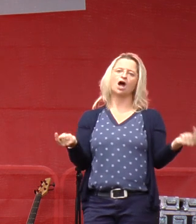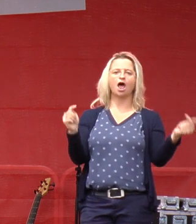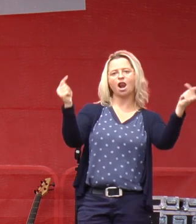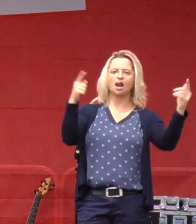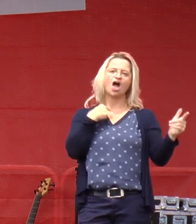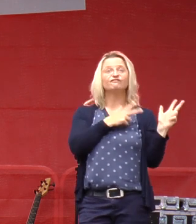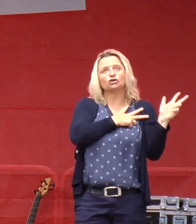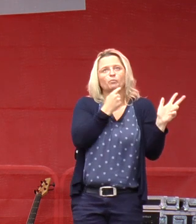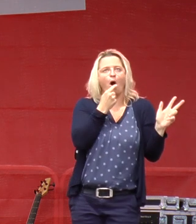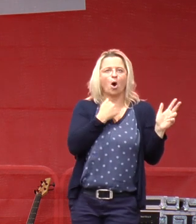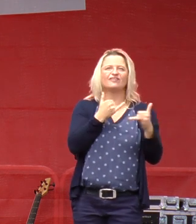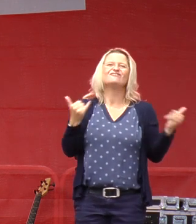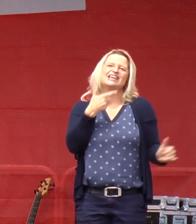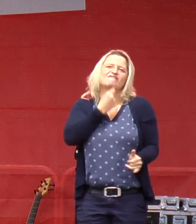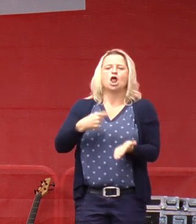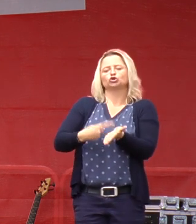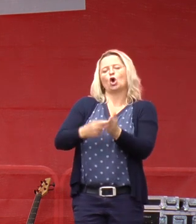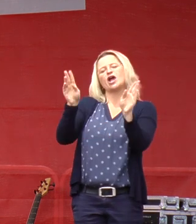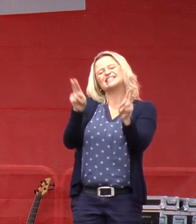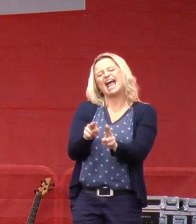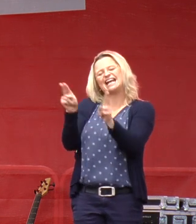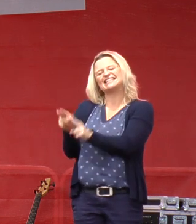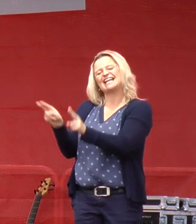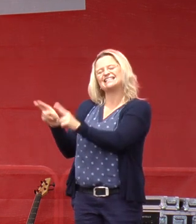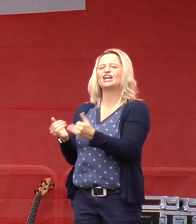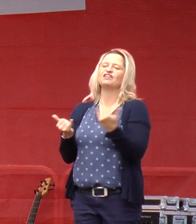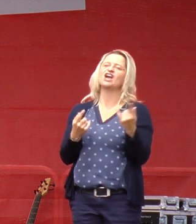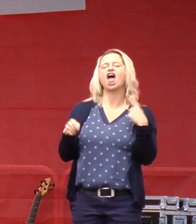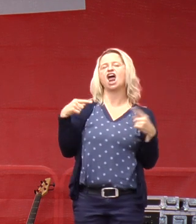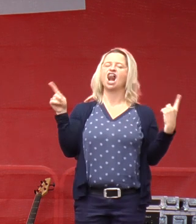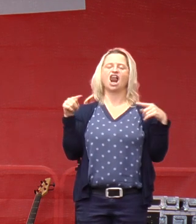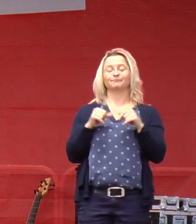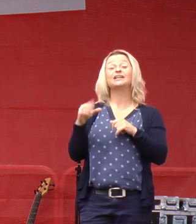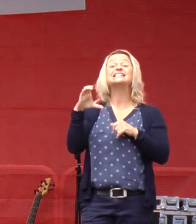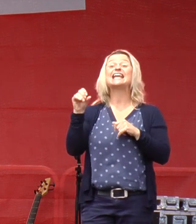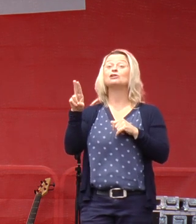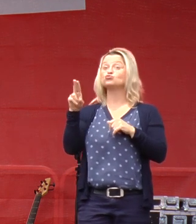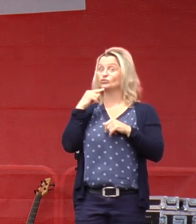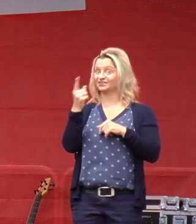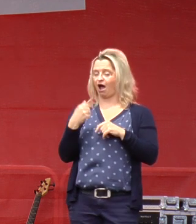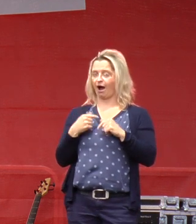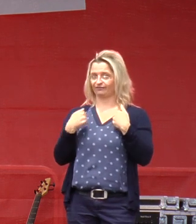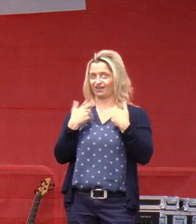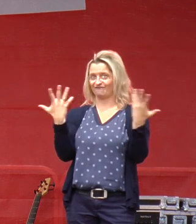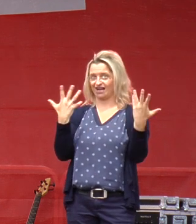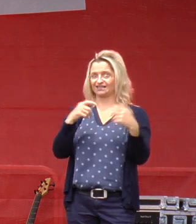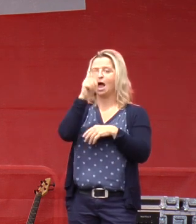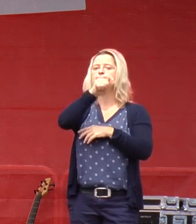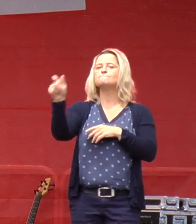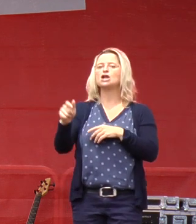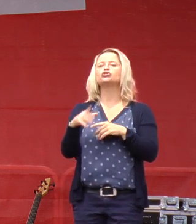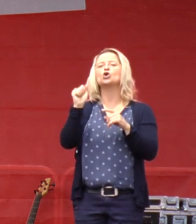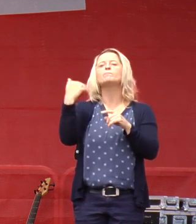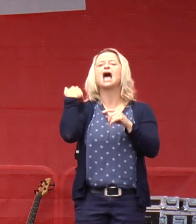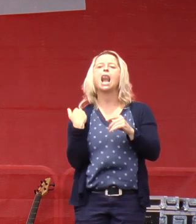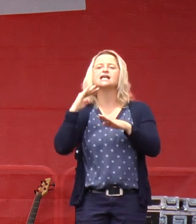Versprechungen, wie sie Steuern senken wollen. Die CDU sagte, wir entlasten die Menschen um 15